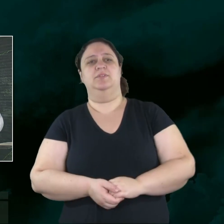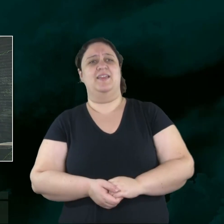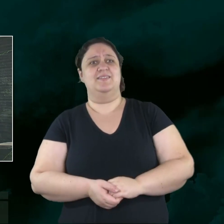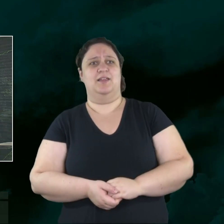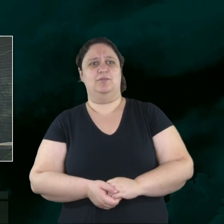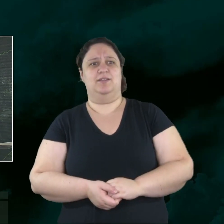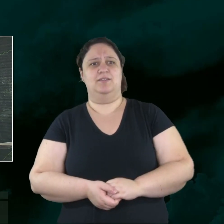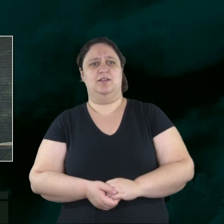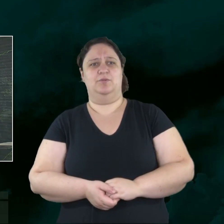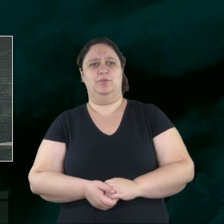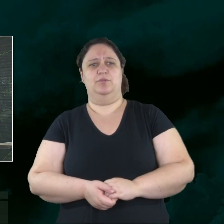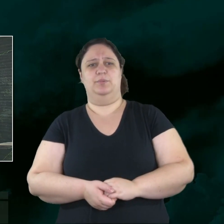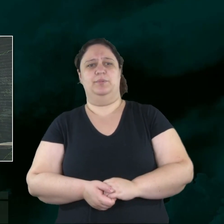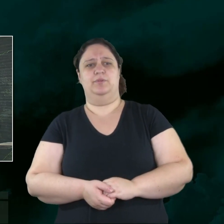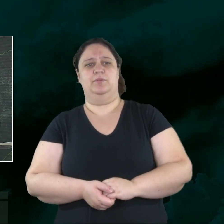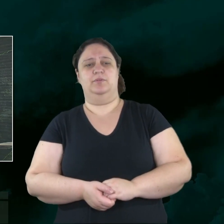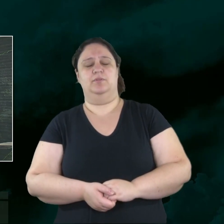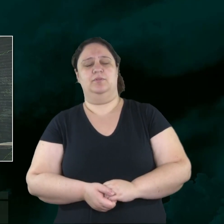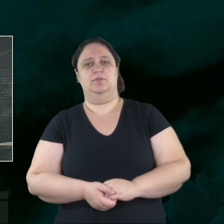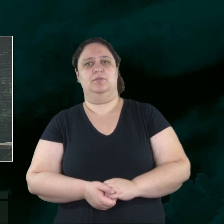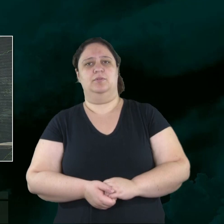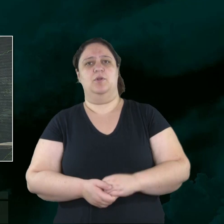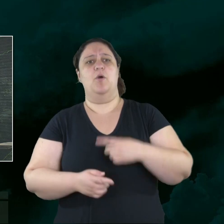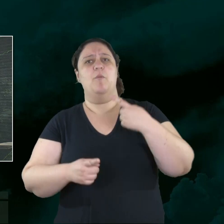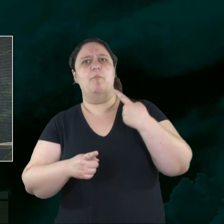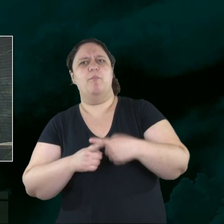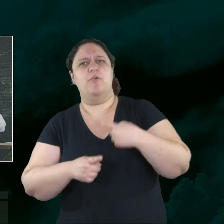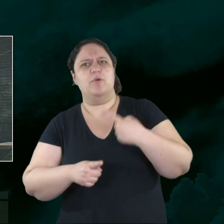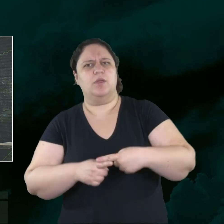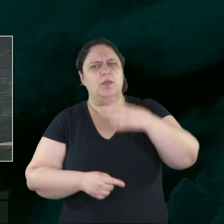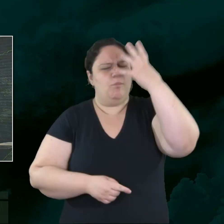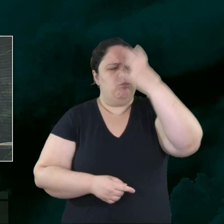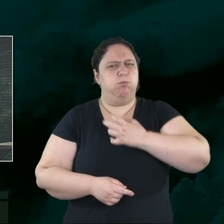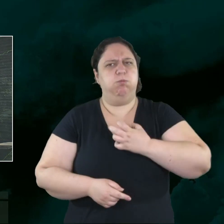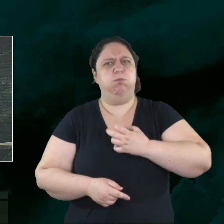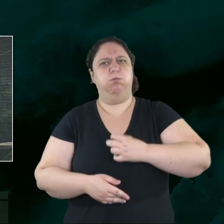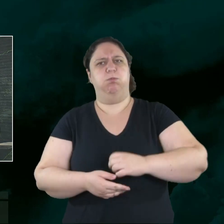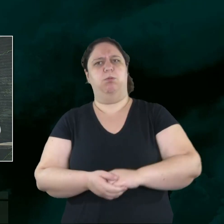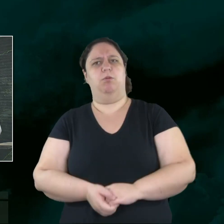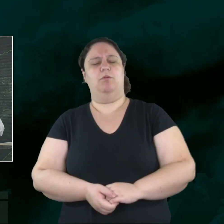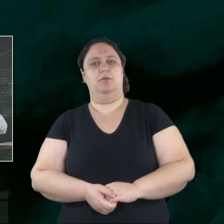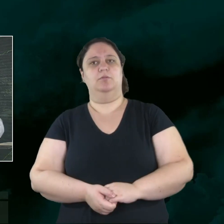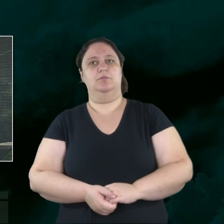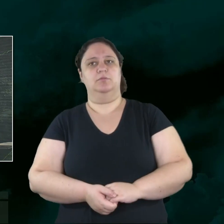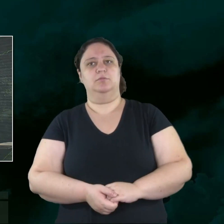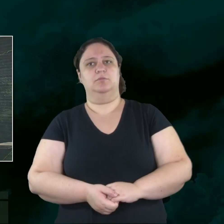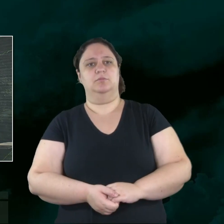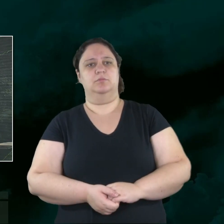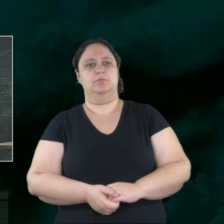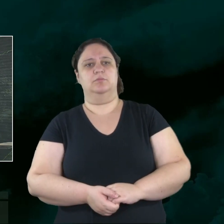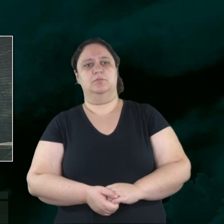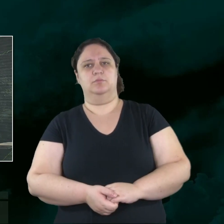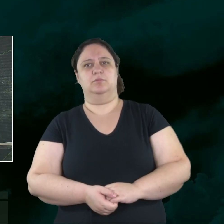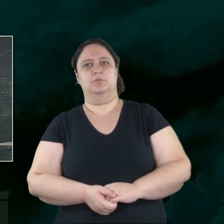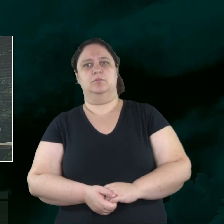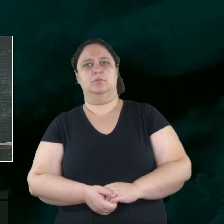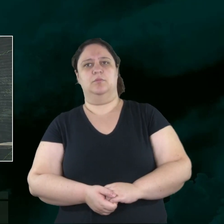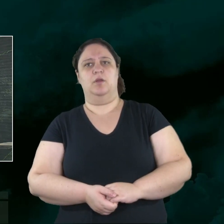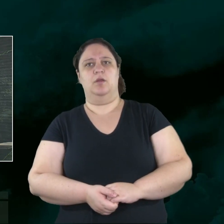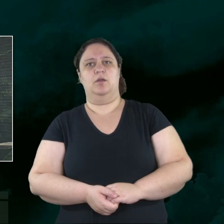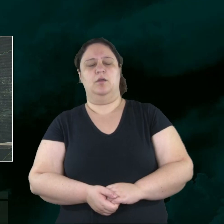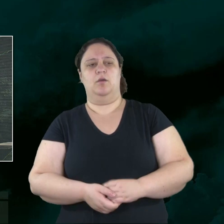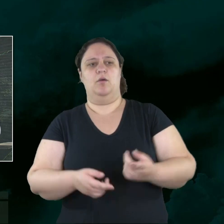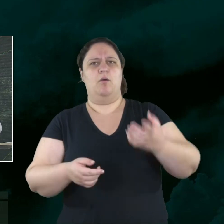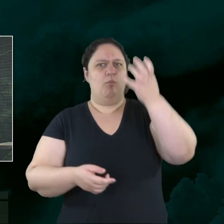as nações, se enfurecem? Se enfurecem como? Se enfurecem contra